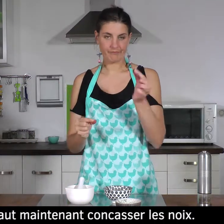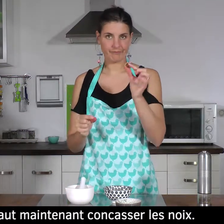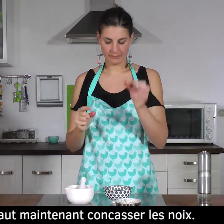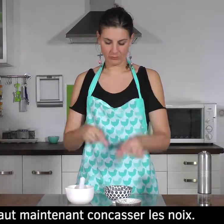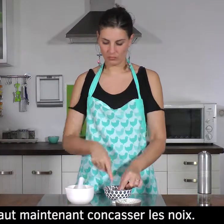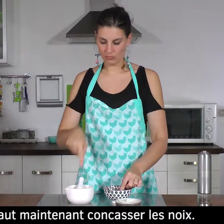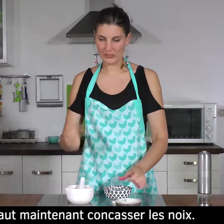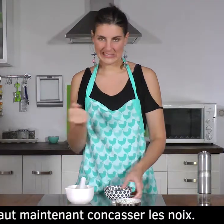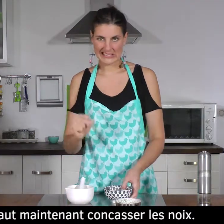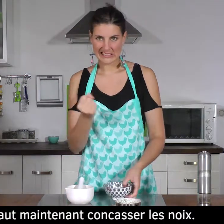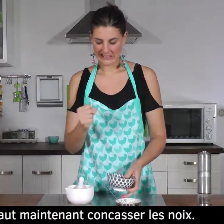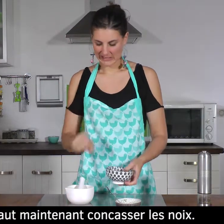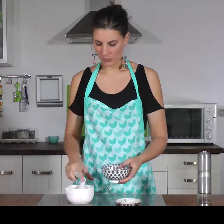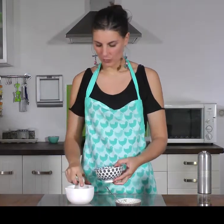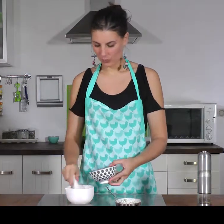il faut maintenant qu'on casser les noix